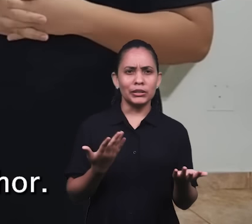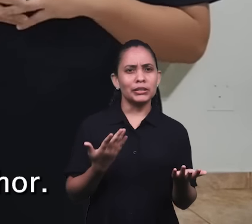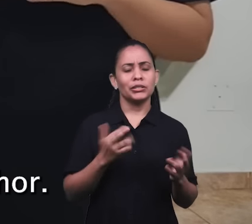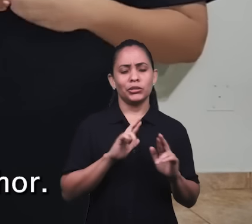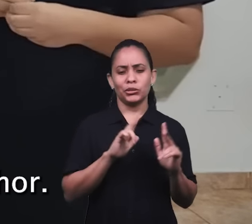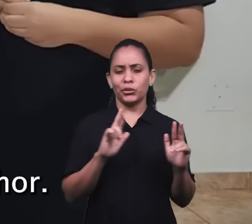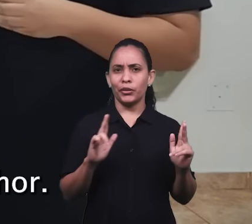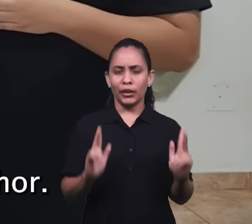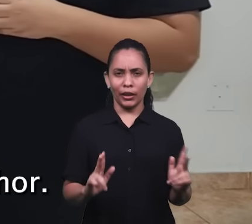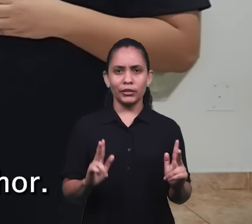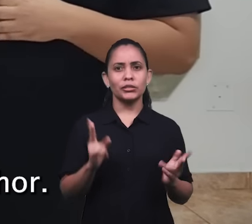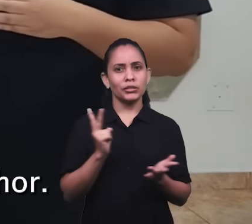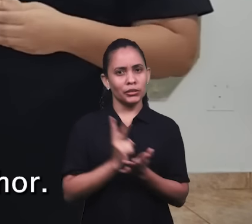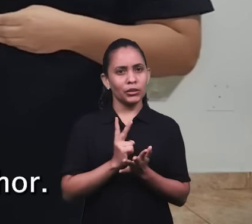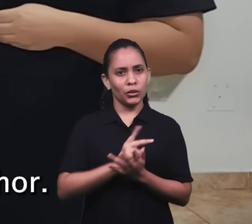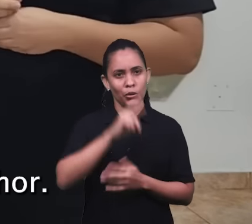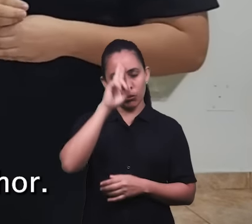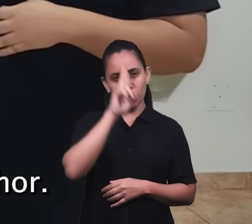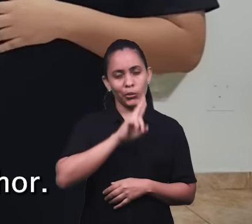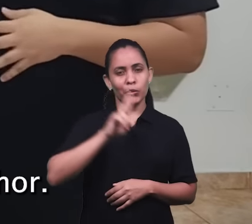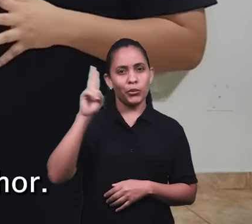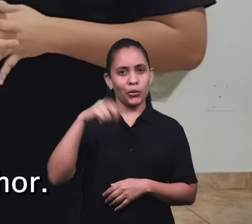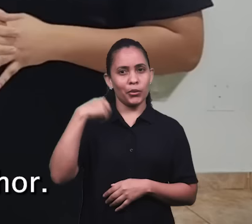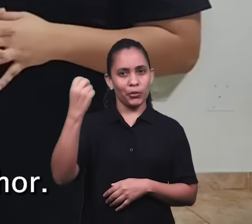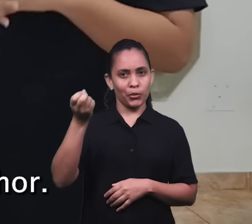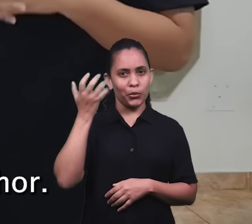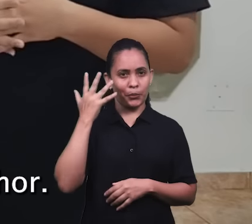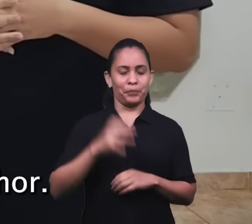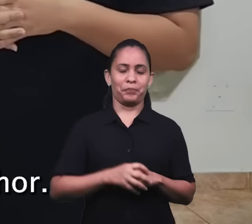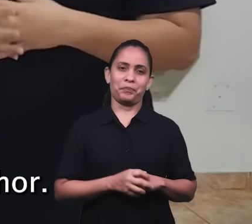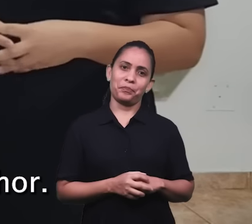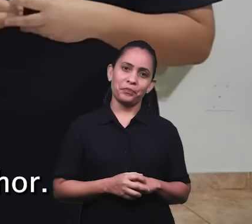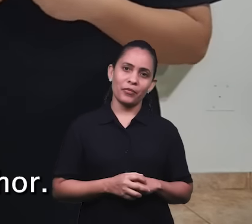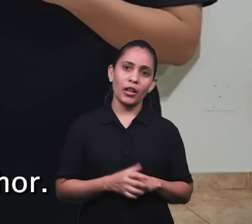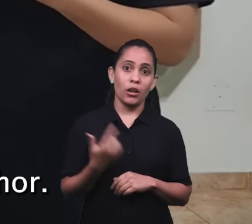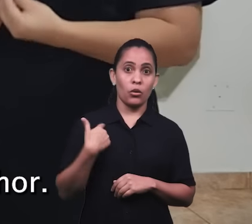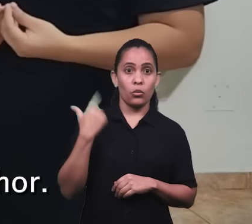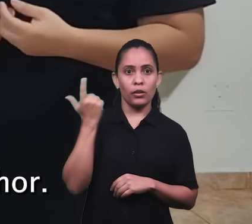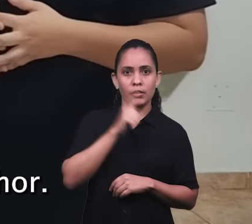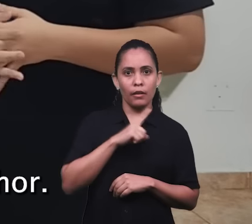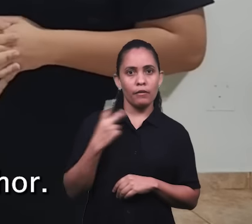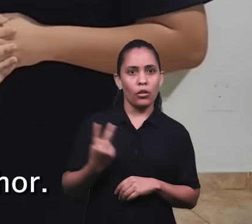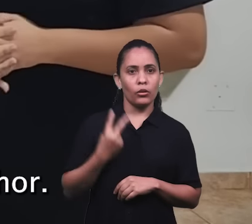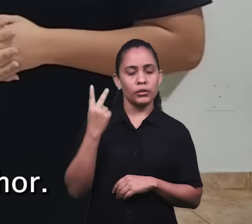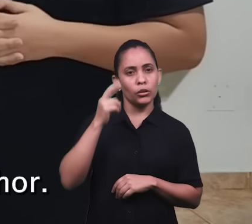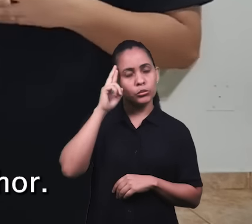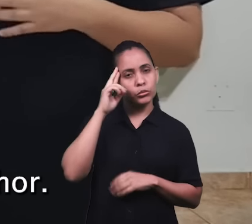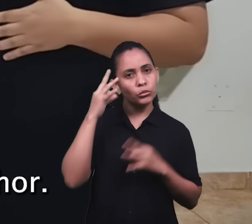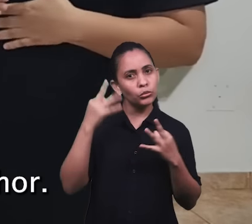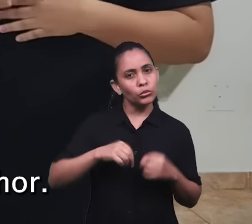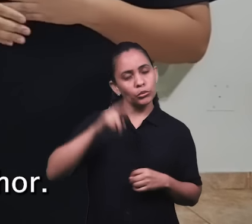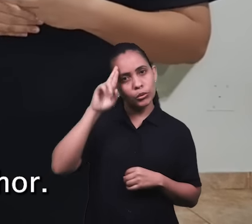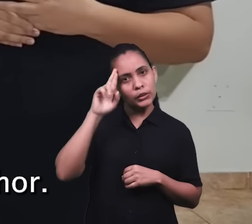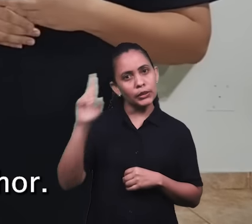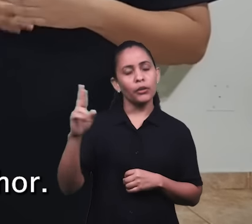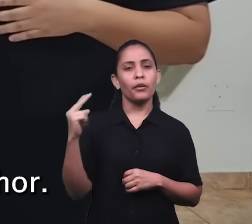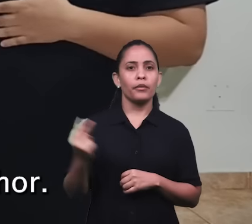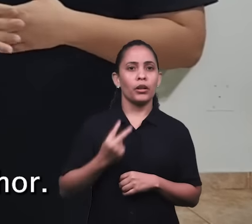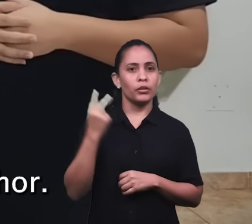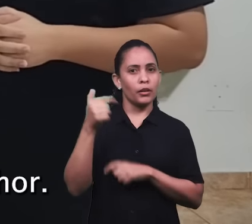por igual, no importa que tengan algunas capacidades diferentes, el Señor igual los ama, el Señor cual los usa. Y cada día el Señor